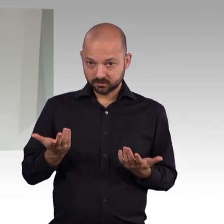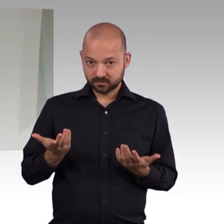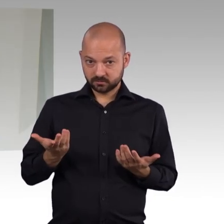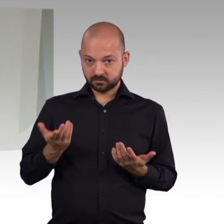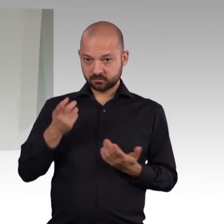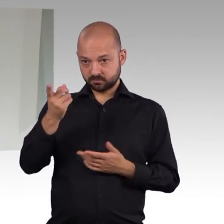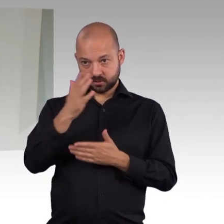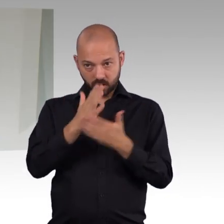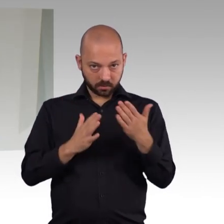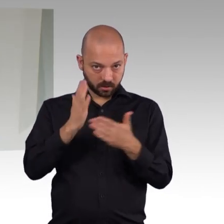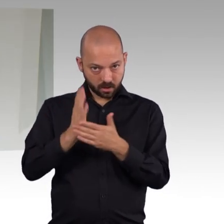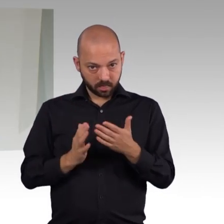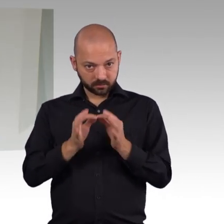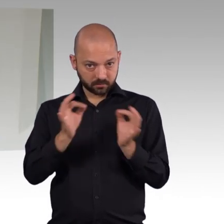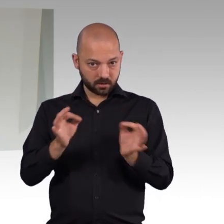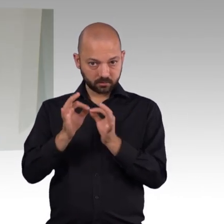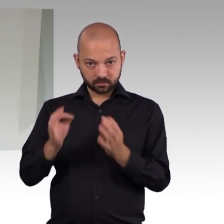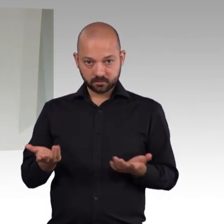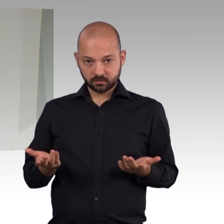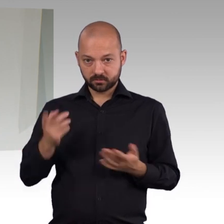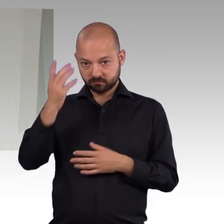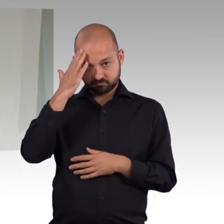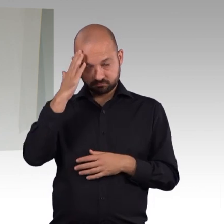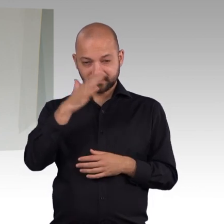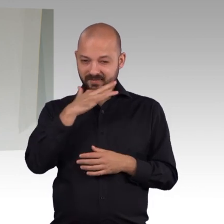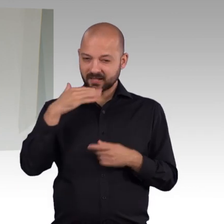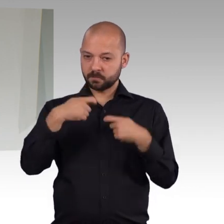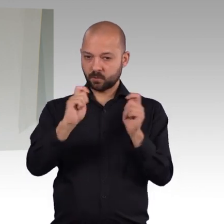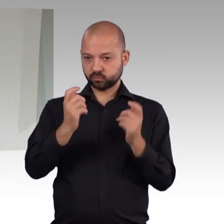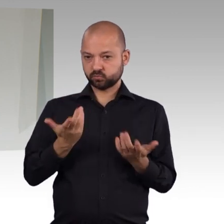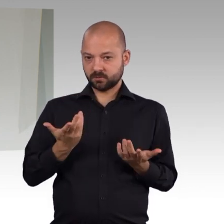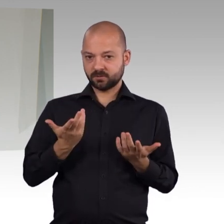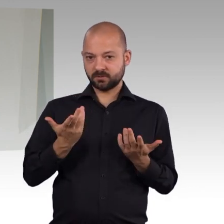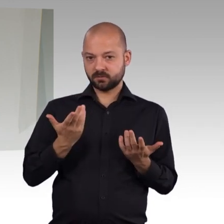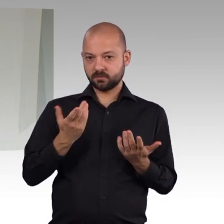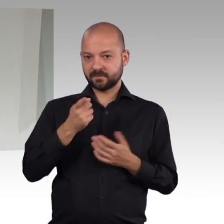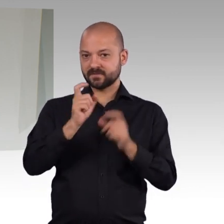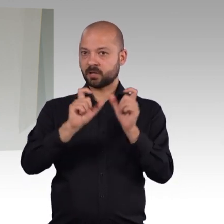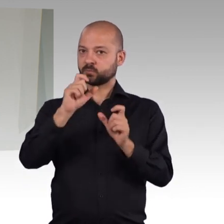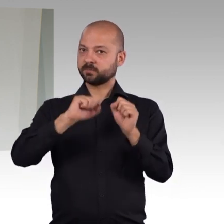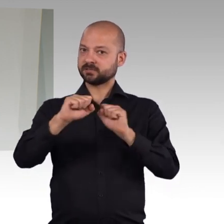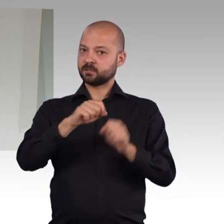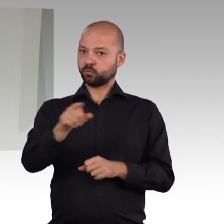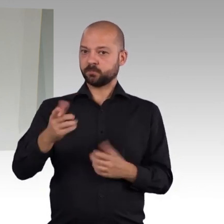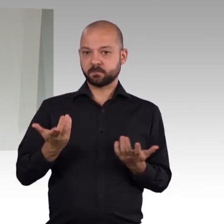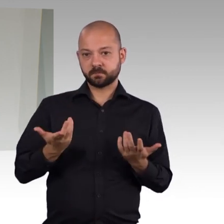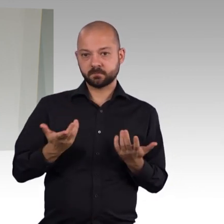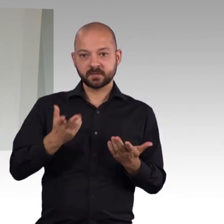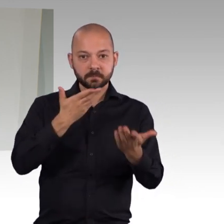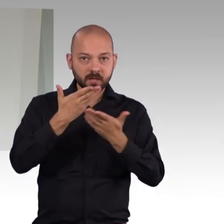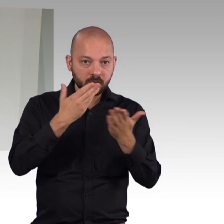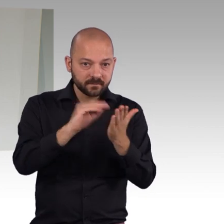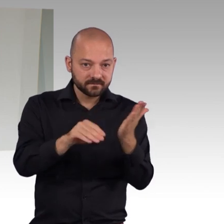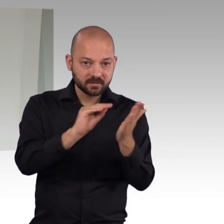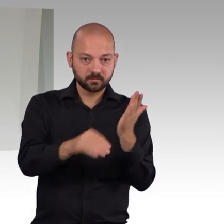von Beraterverträgen, vom Chaos in der Beschaffung und. Was sollen die Wählerinnen und Wähler davon halten? Glaubwürdig ist